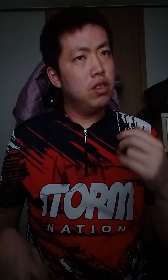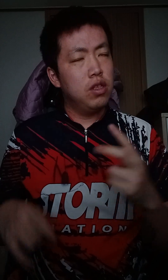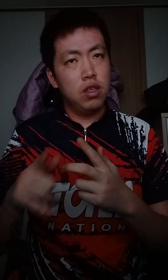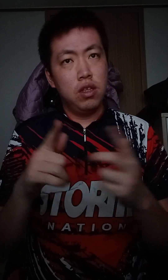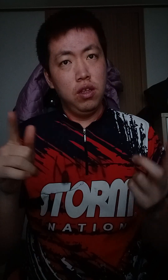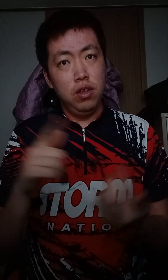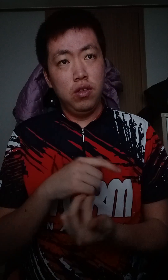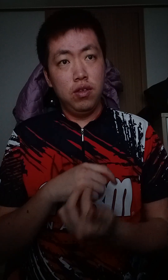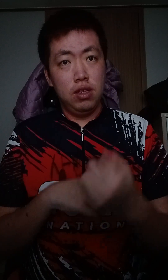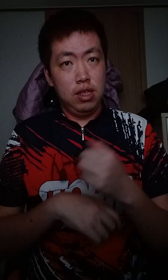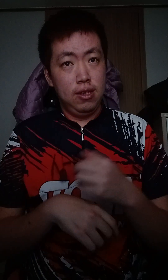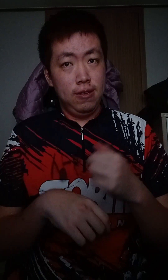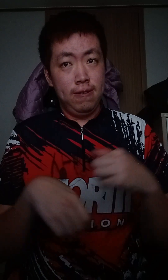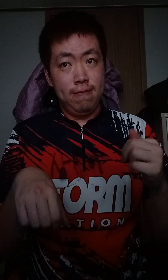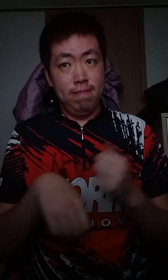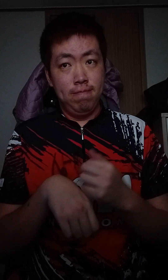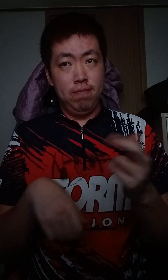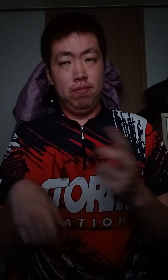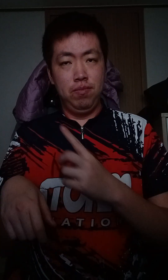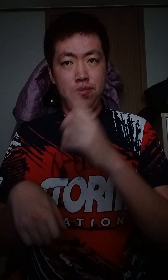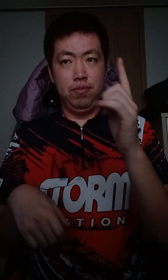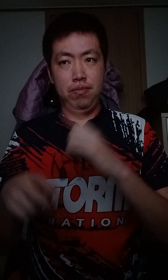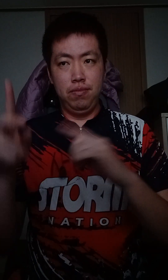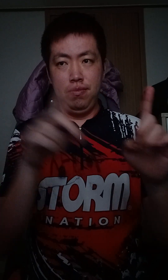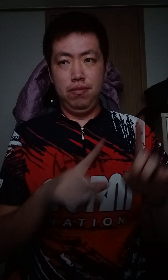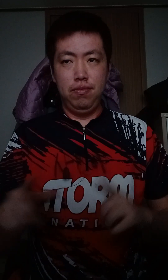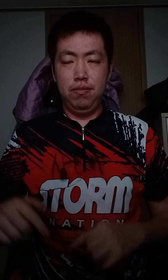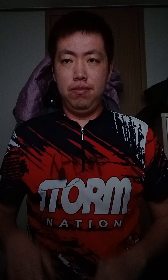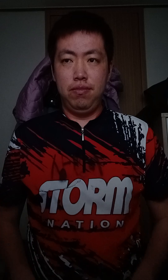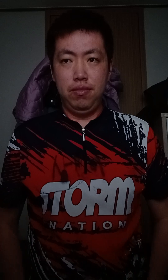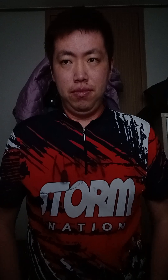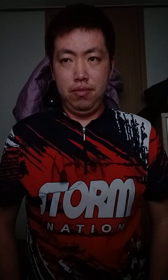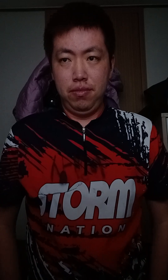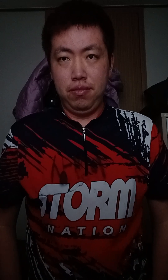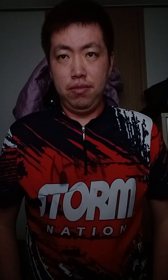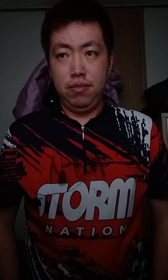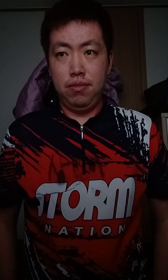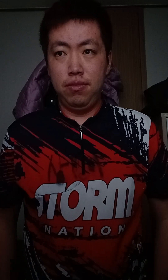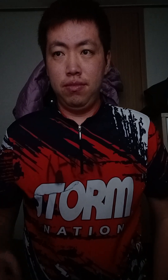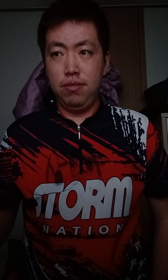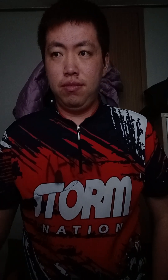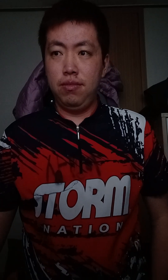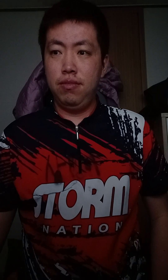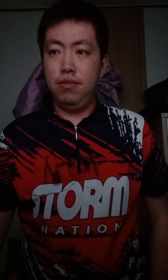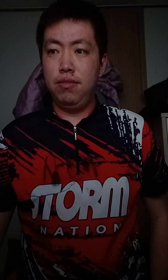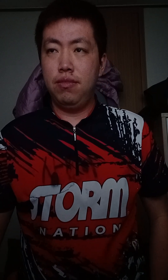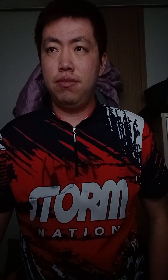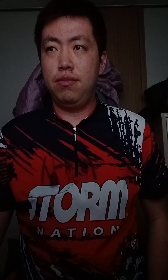아니면 고의로 사고를 낸 것인지 여부를 조사할 예정입니다. KBS 뉴스 진선민입니다.